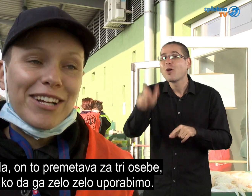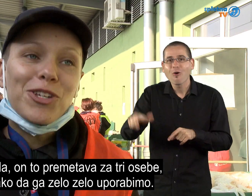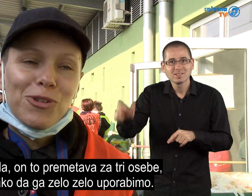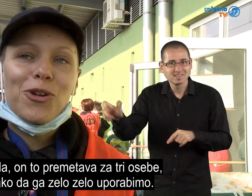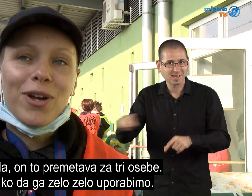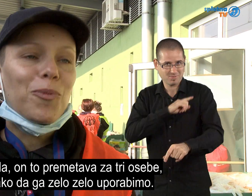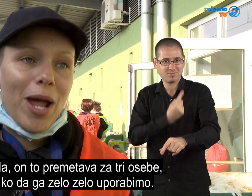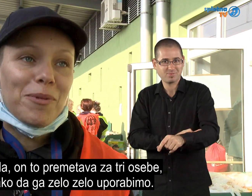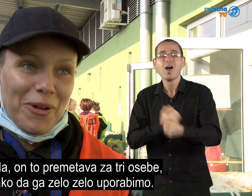zelo uporabimo, no.